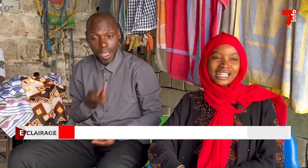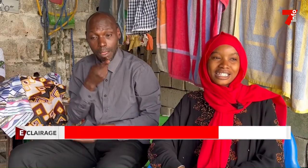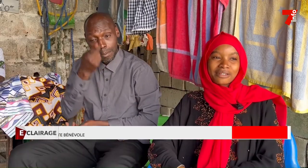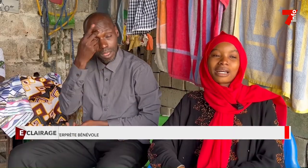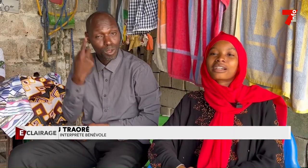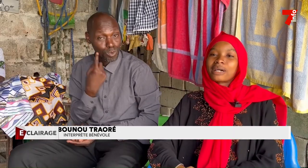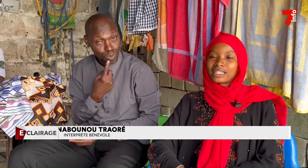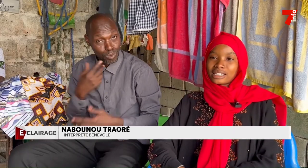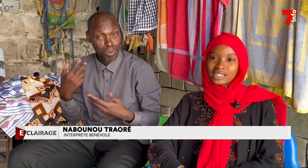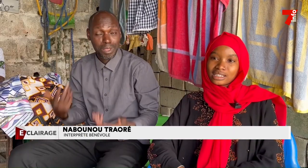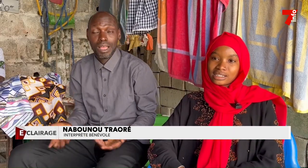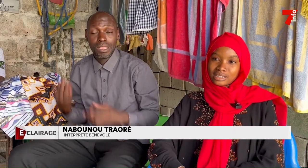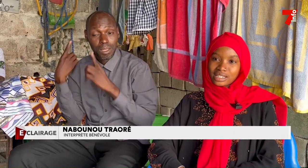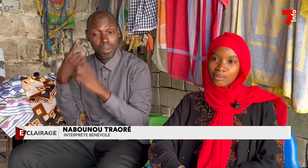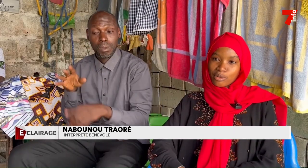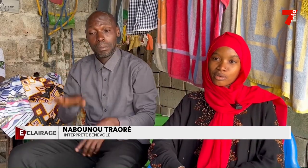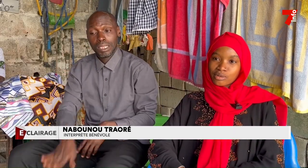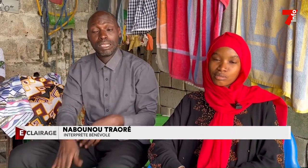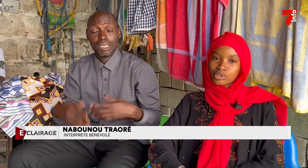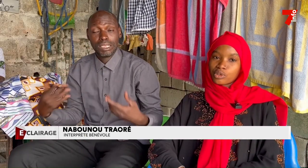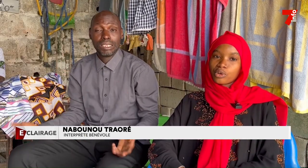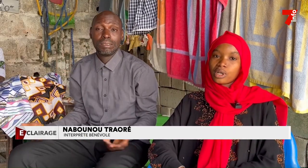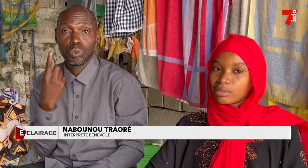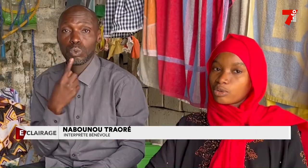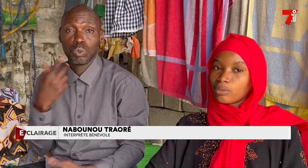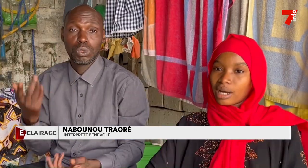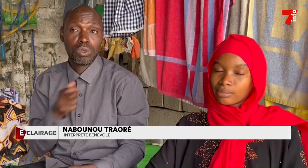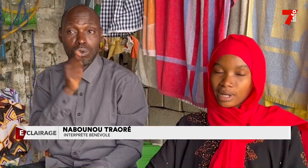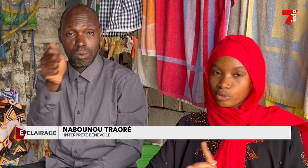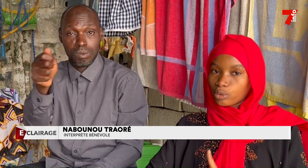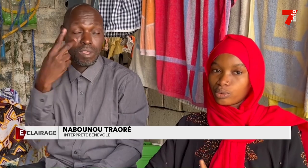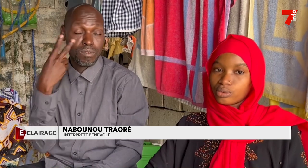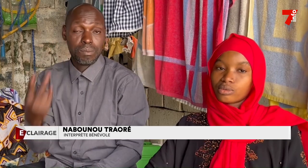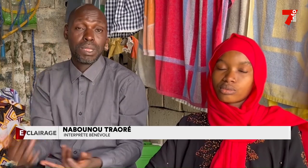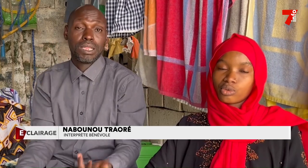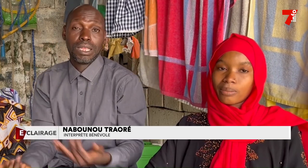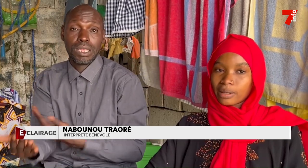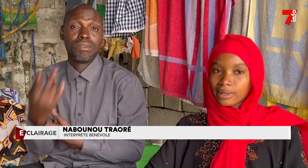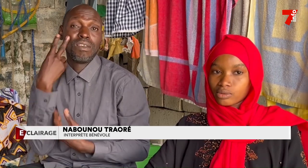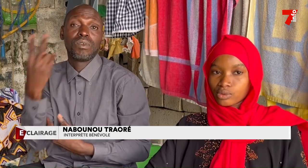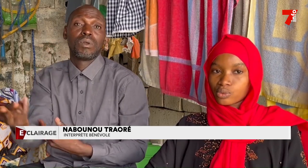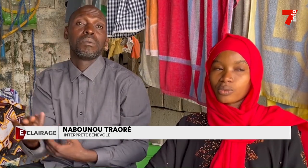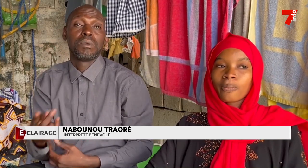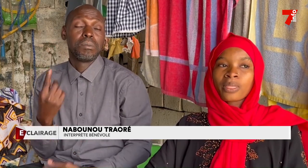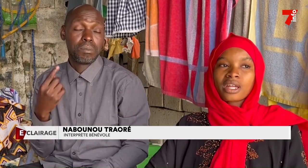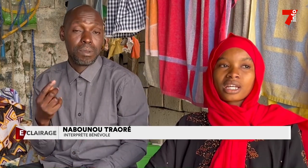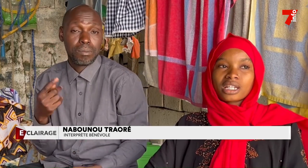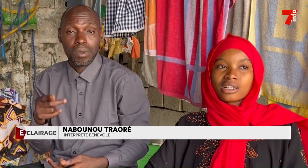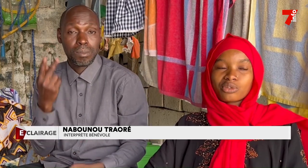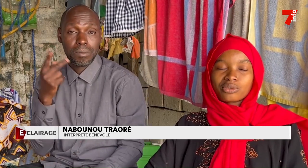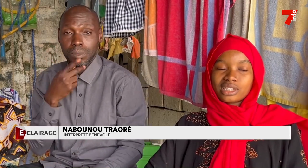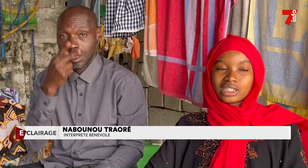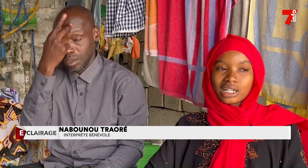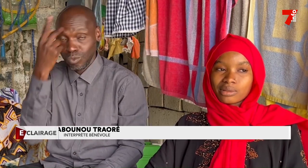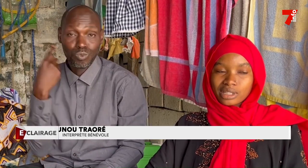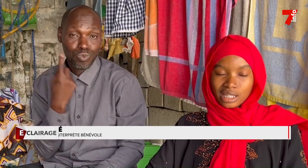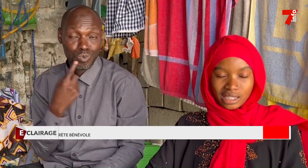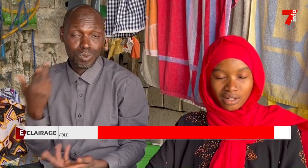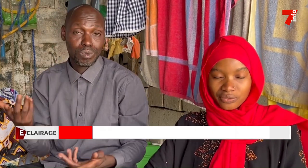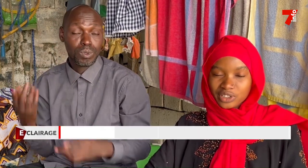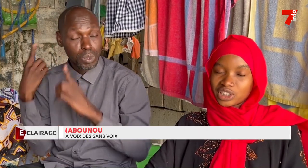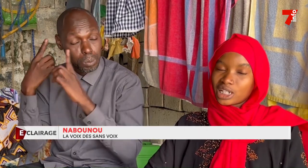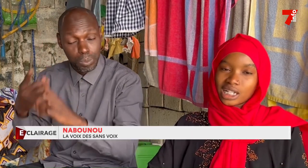C'est ma langue maternelle, d'abord, puisque mes deux parents ne parlent pas, ils sont sourds. Donc déjà,